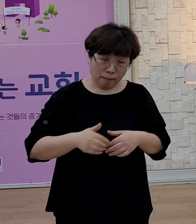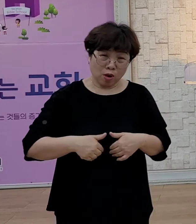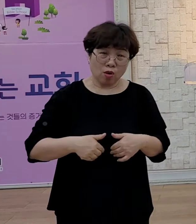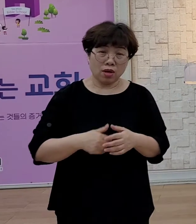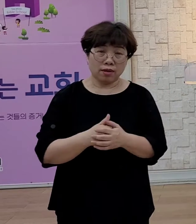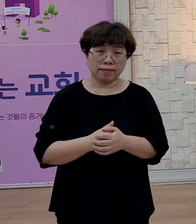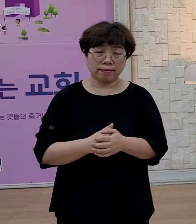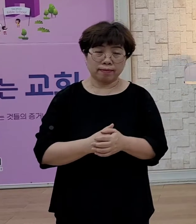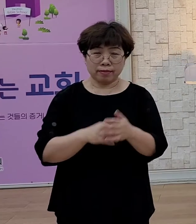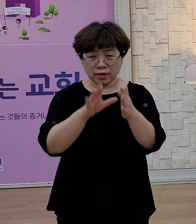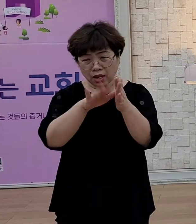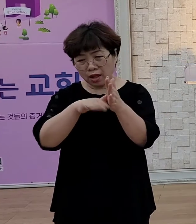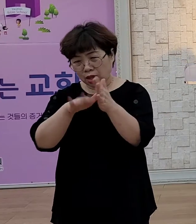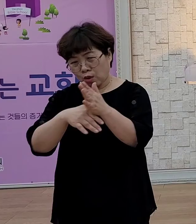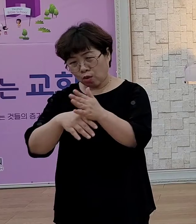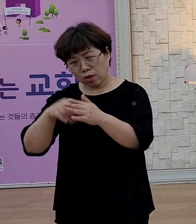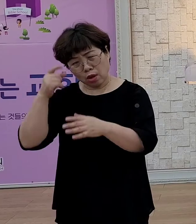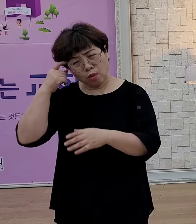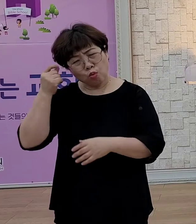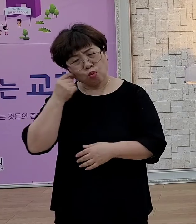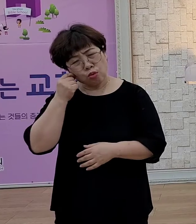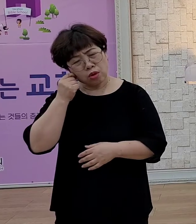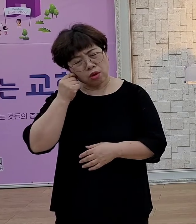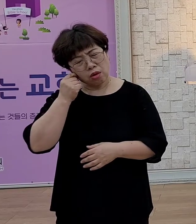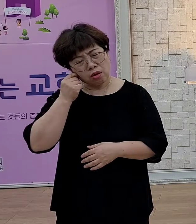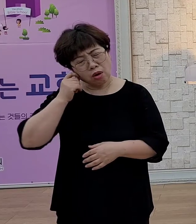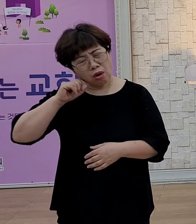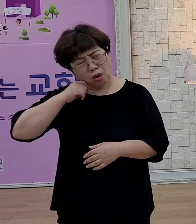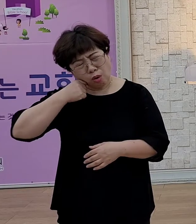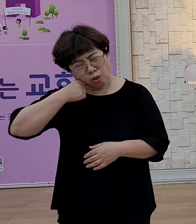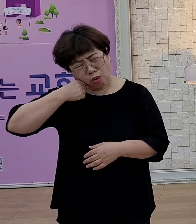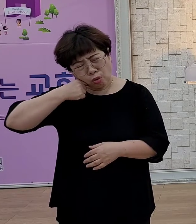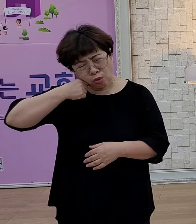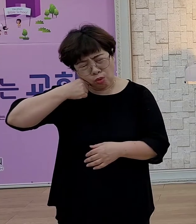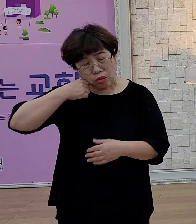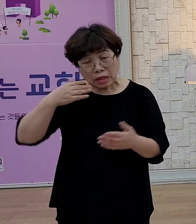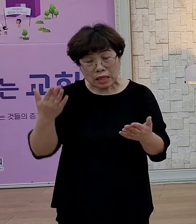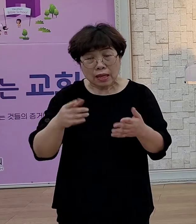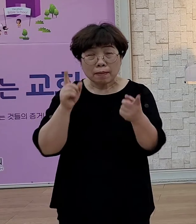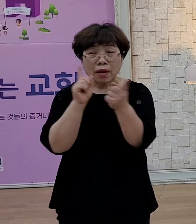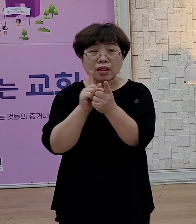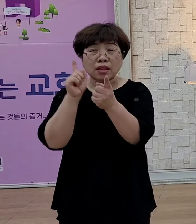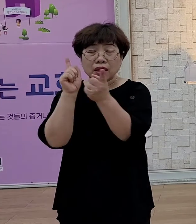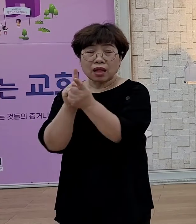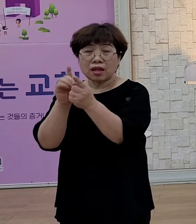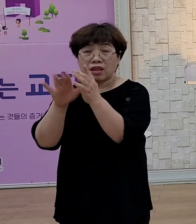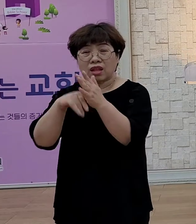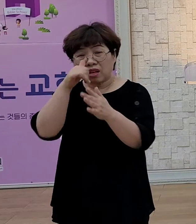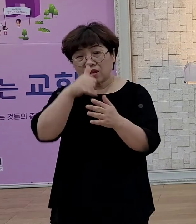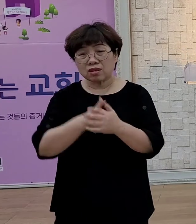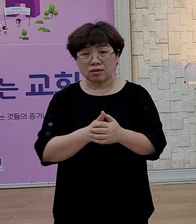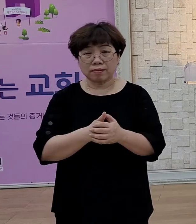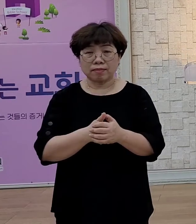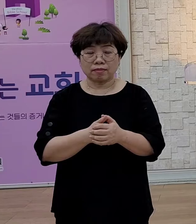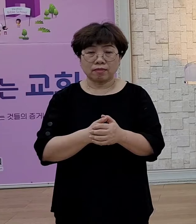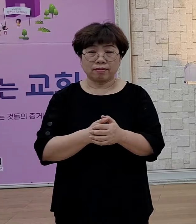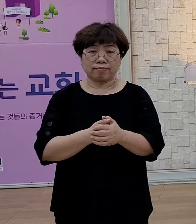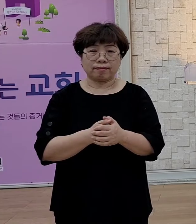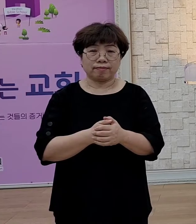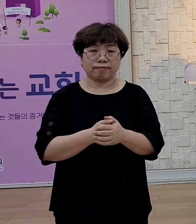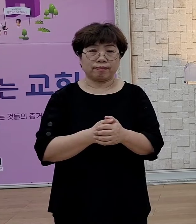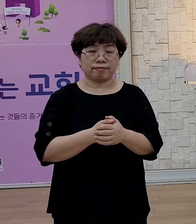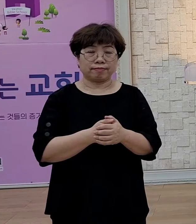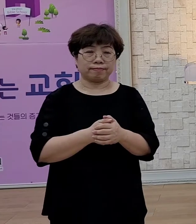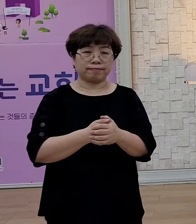때로는 우리가 생각지도 않은 너무 힘들고 어려운 환경 가운데 이게 닥쳐있는 그런 가정들도 봅니다.